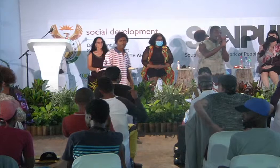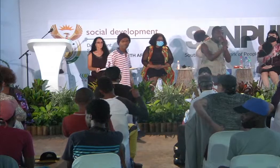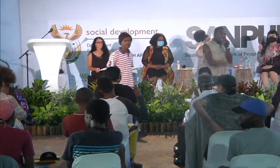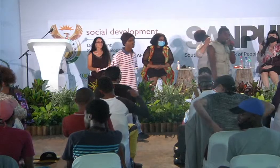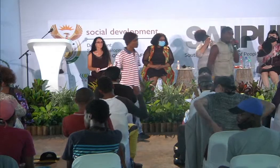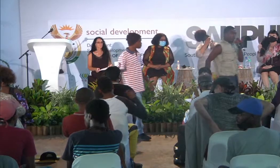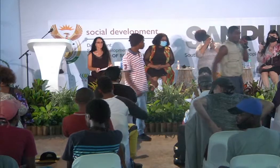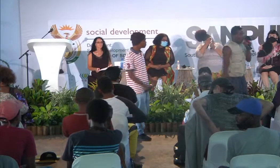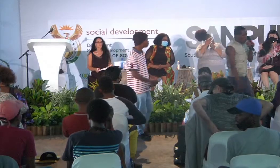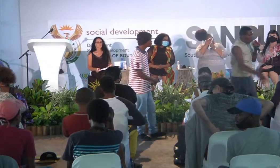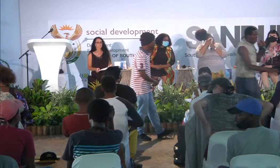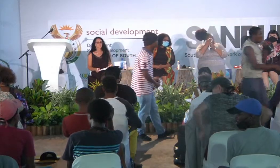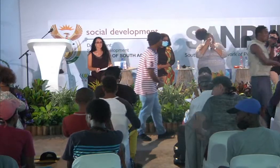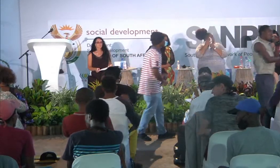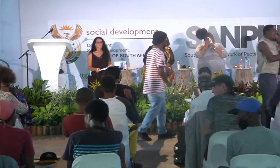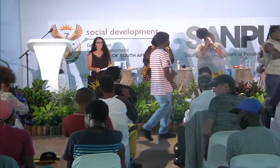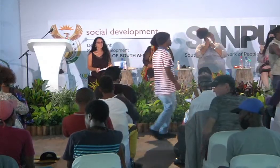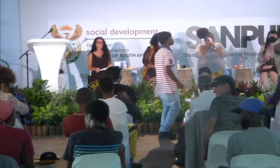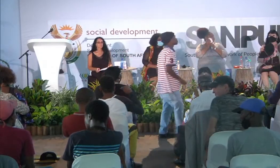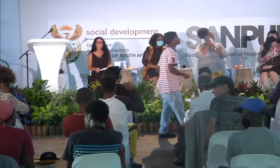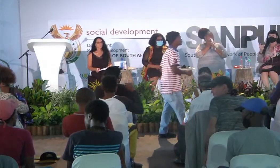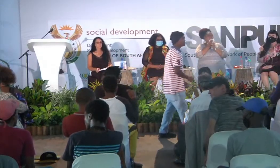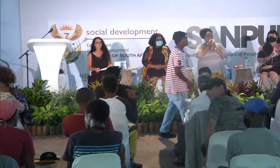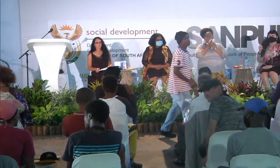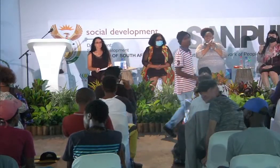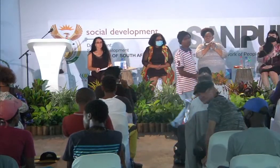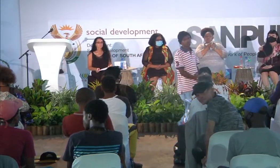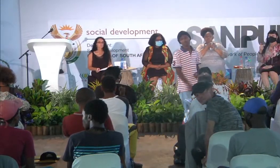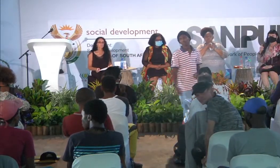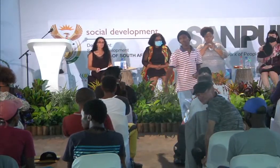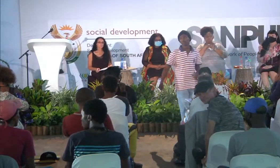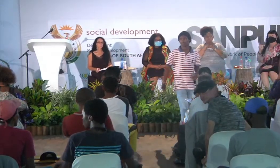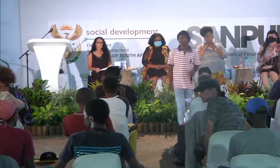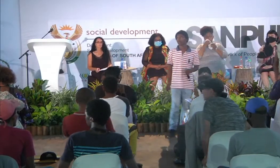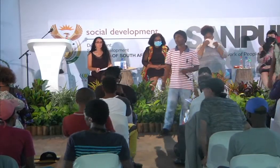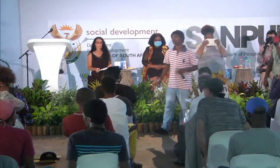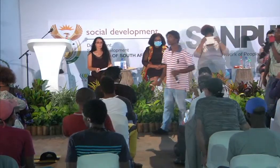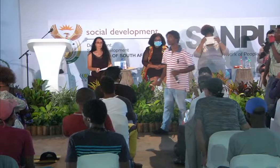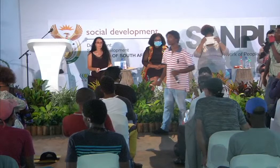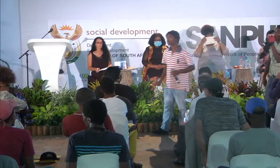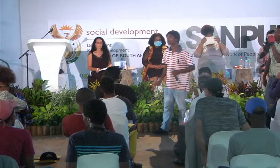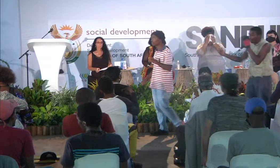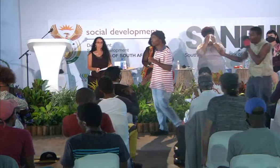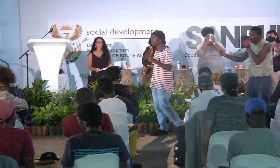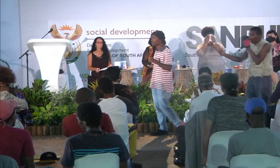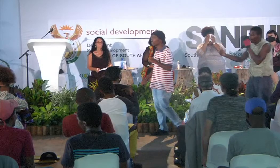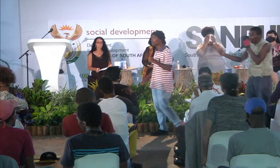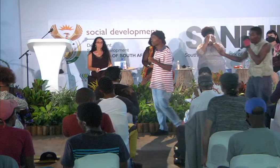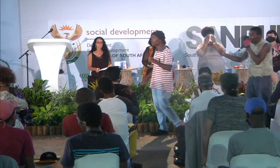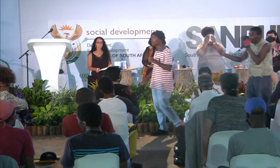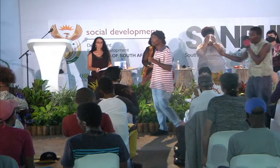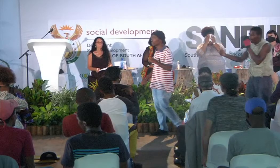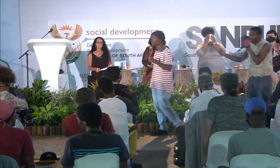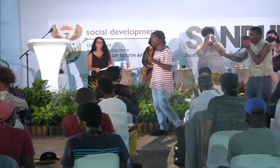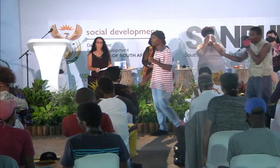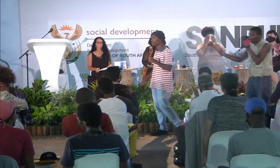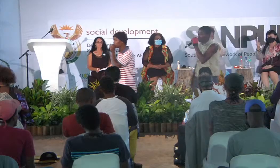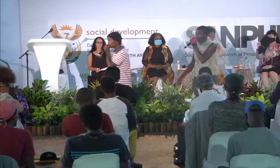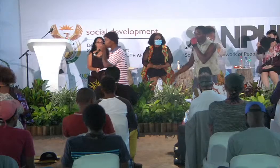ayisekho injabulo hlala esikhala njalo lapha